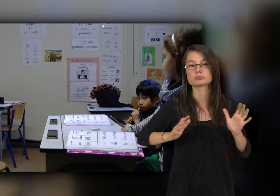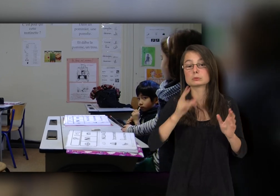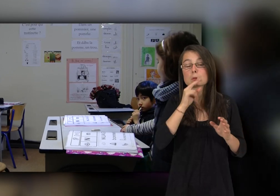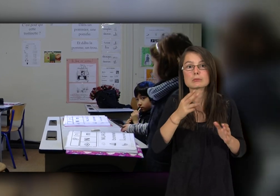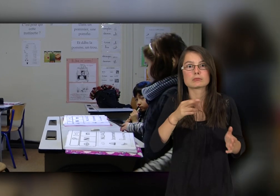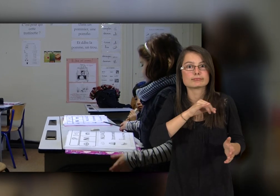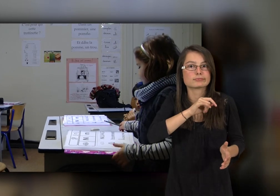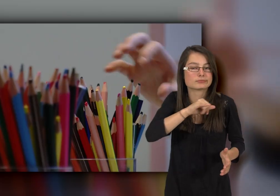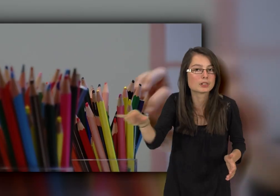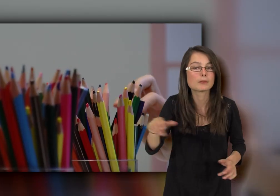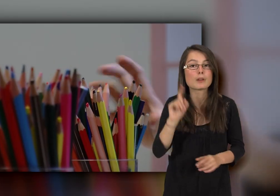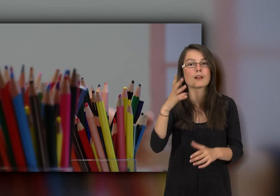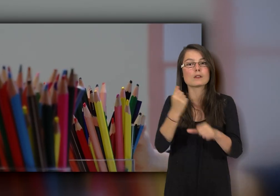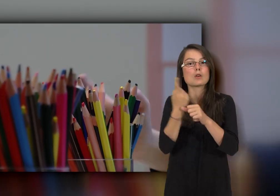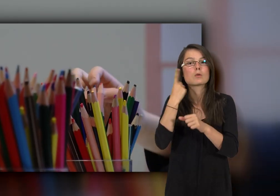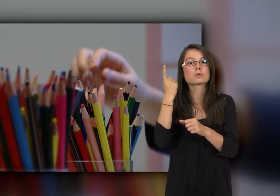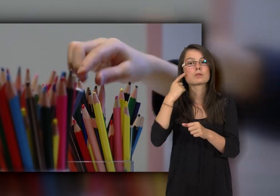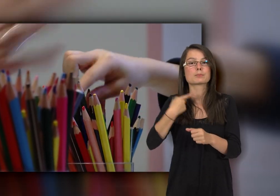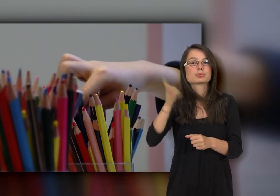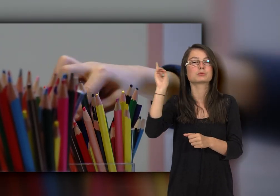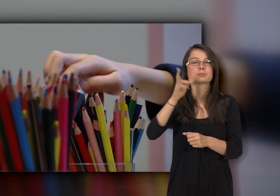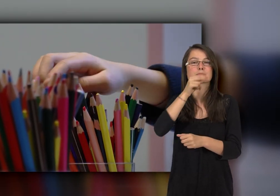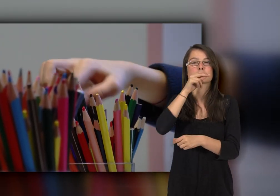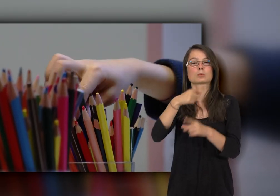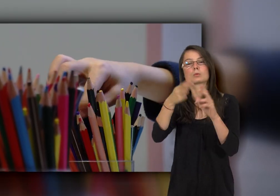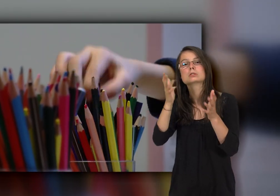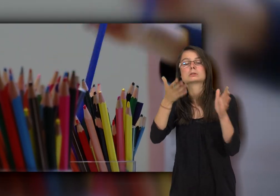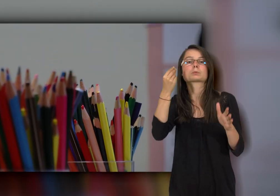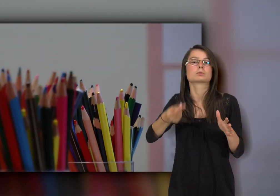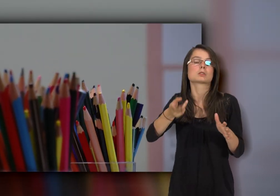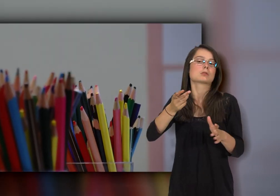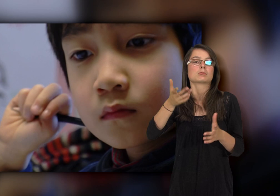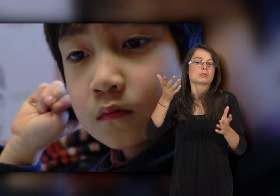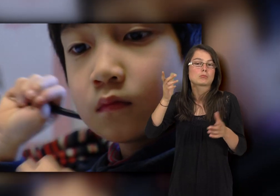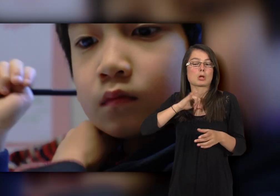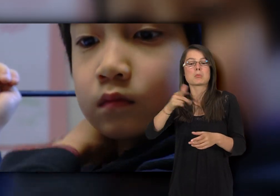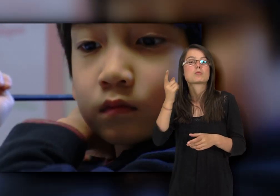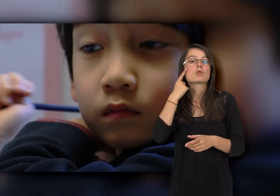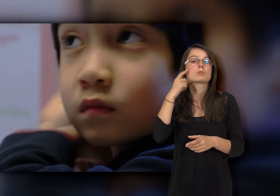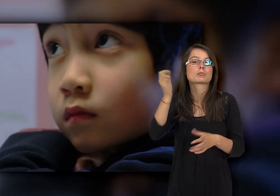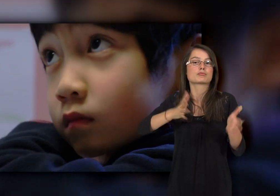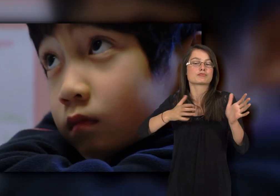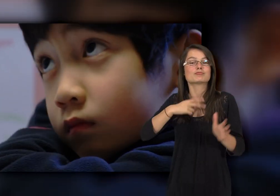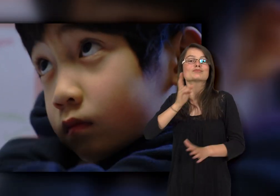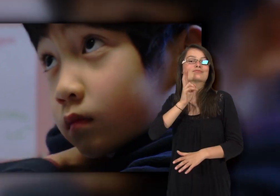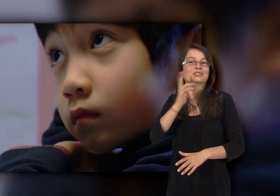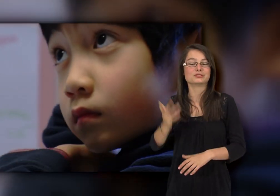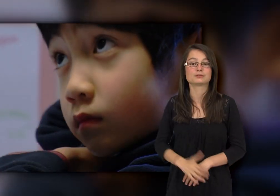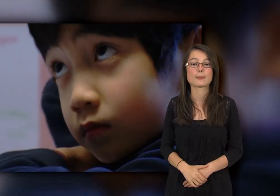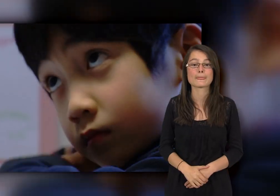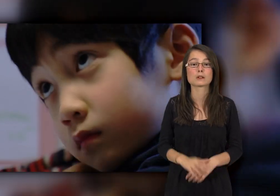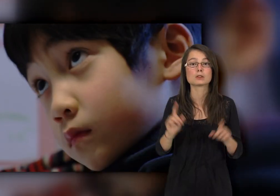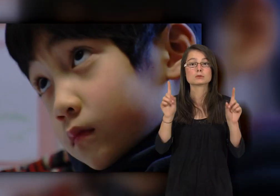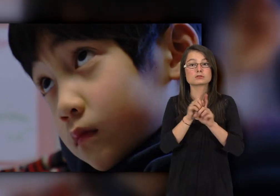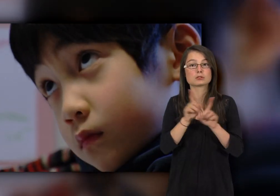ok? Bon, j'espère que vous savez ce qu'est un funambule, parce que sinon ça va être difficile. Bon, vous imaginez un funambule, debout sur sa corde, à